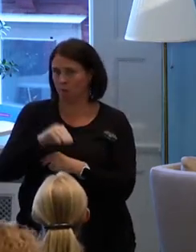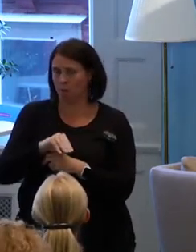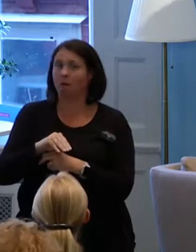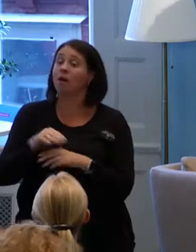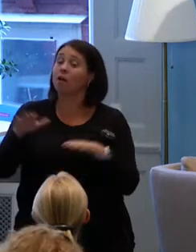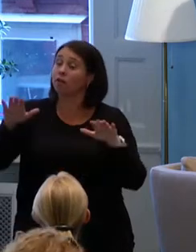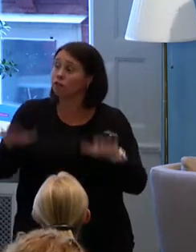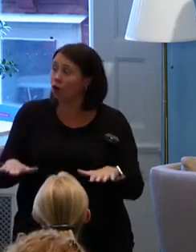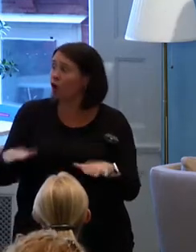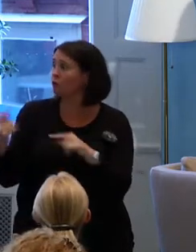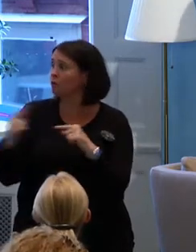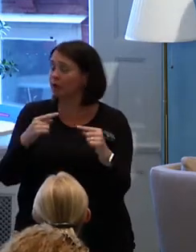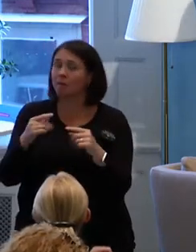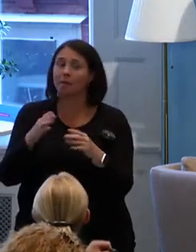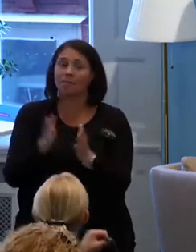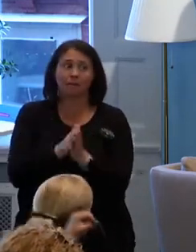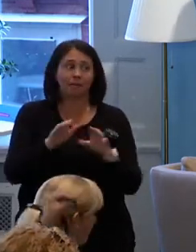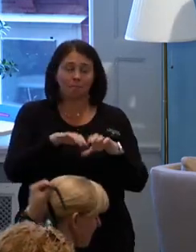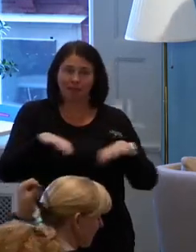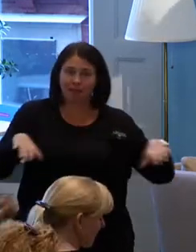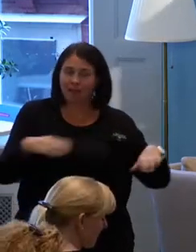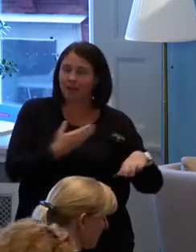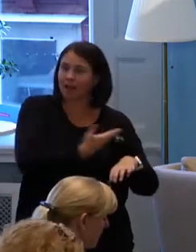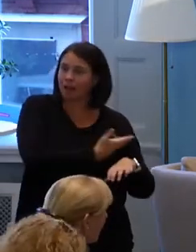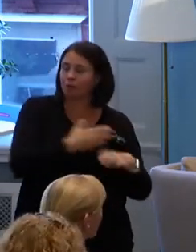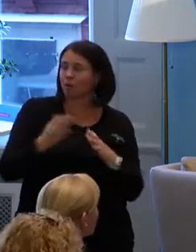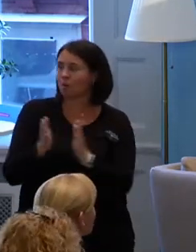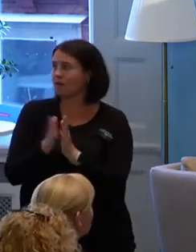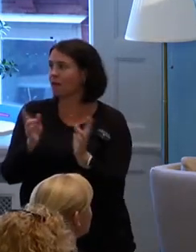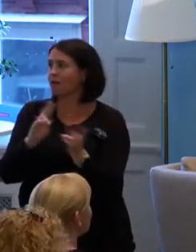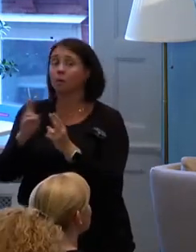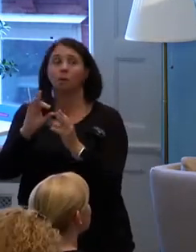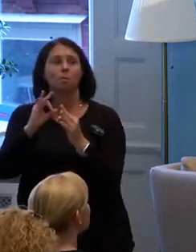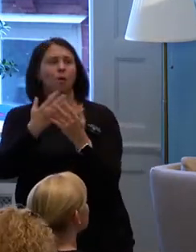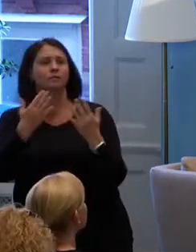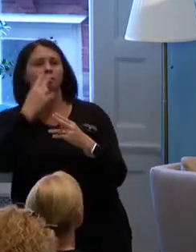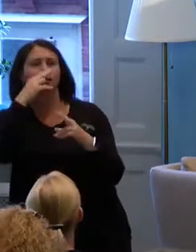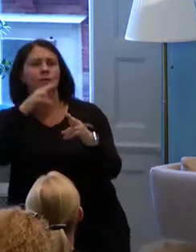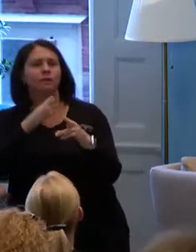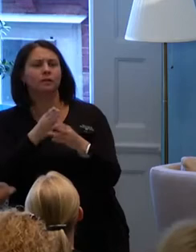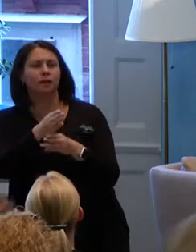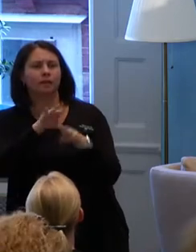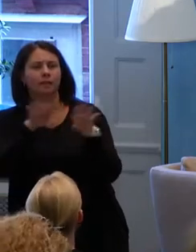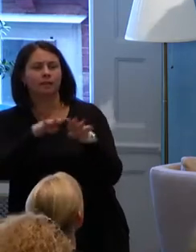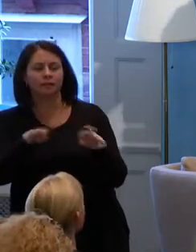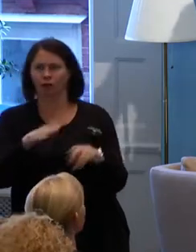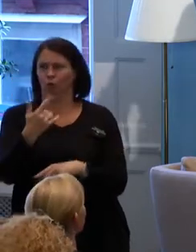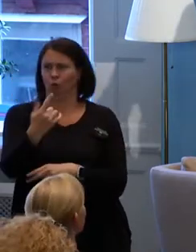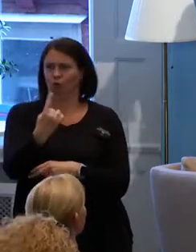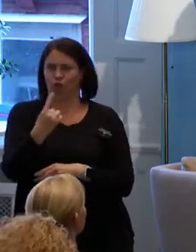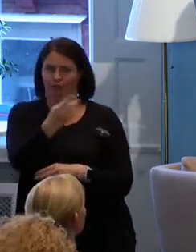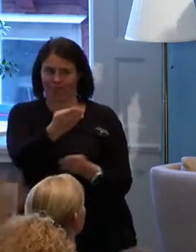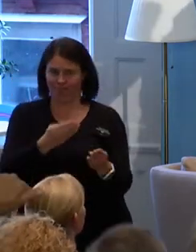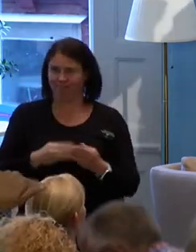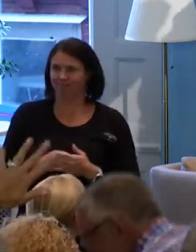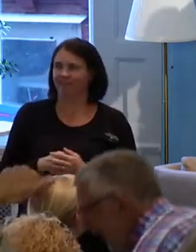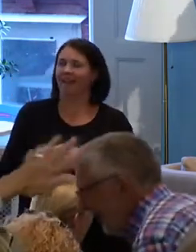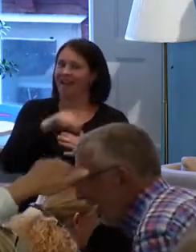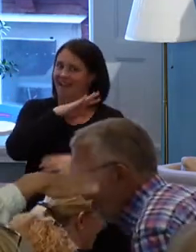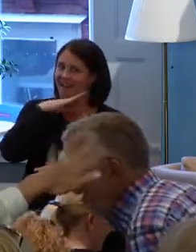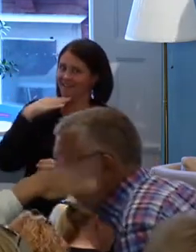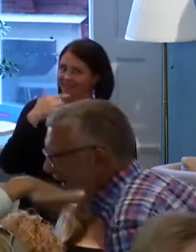med panelen och varandra. Och hur många är vi som tittar på nätet nu? Fortfarande 7 stycken är det nu.